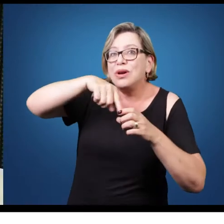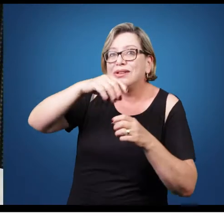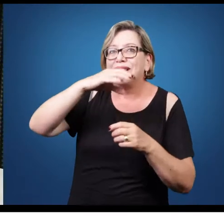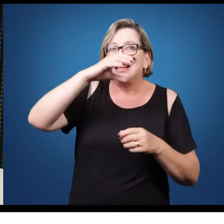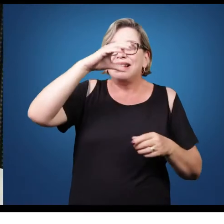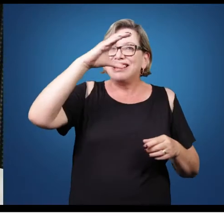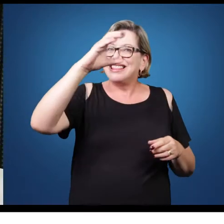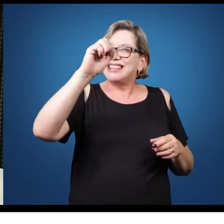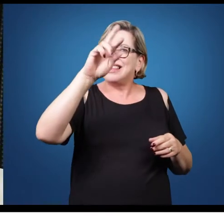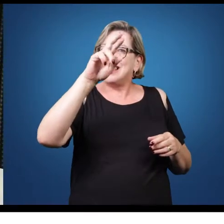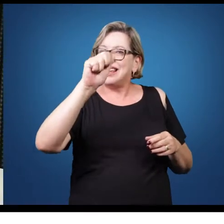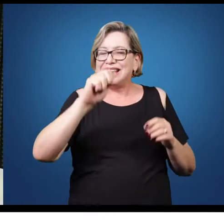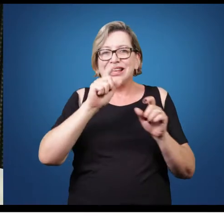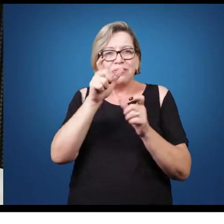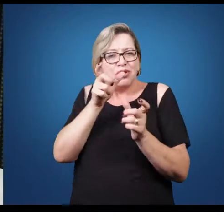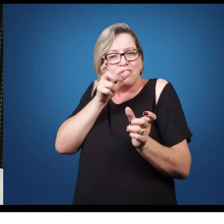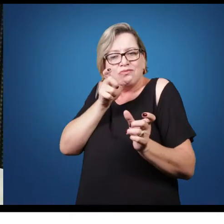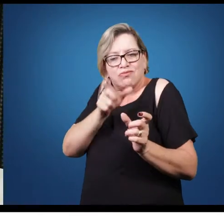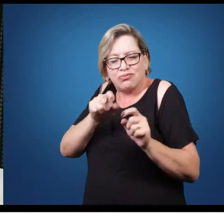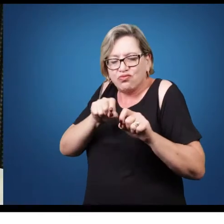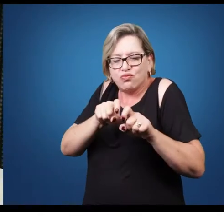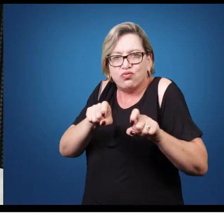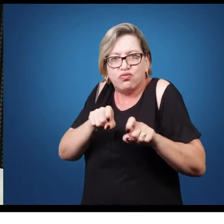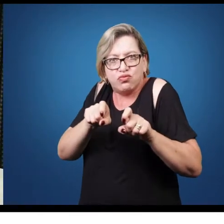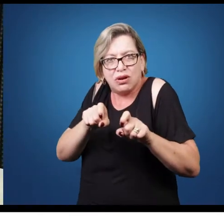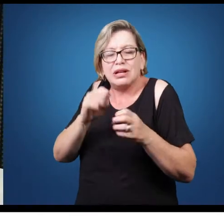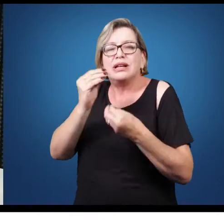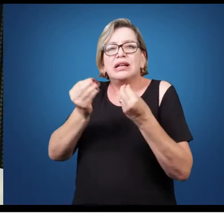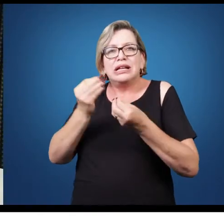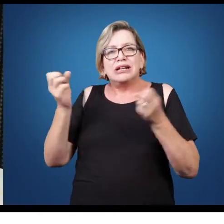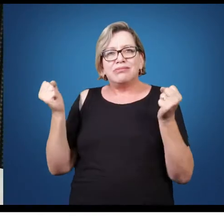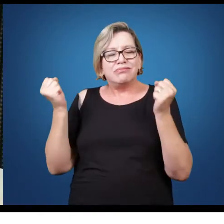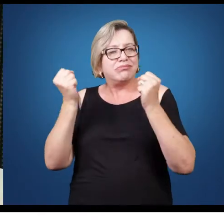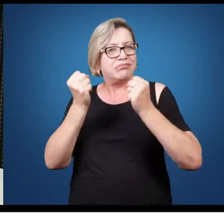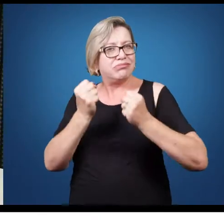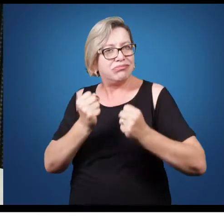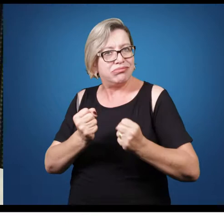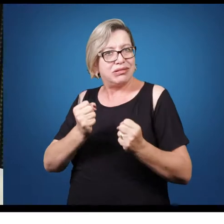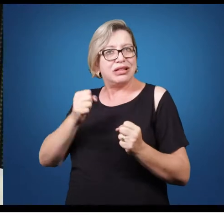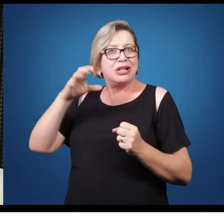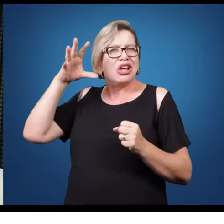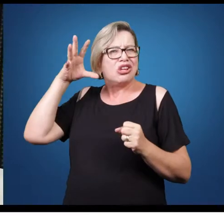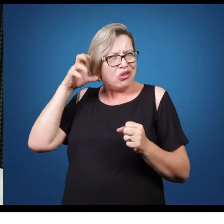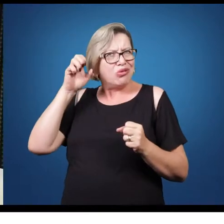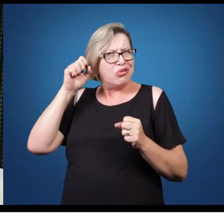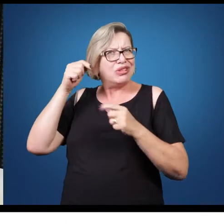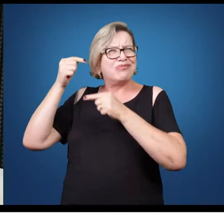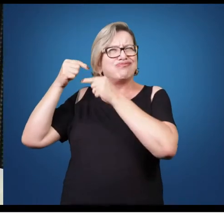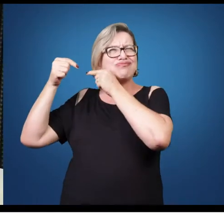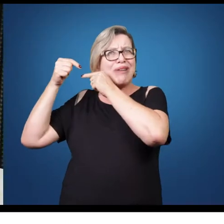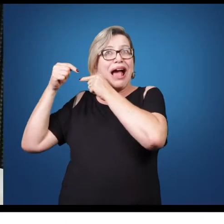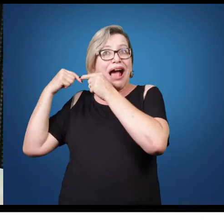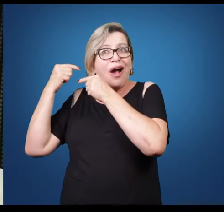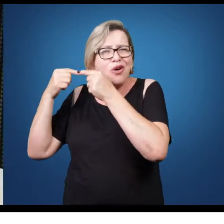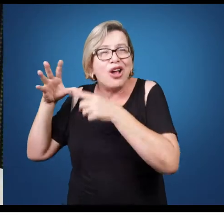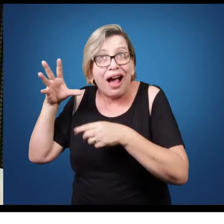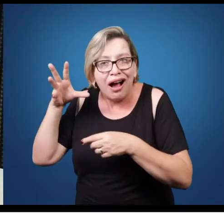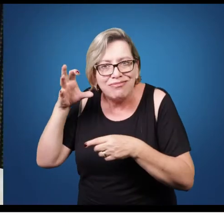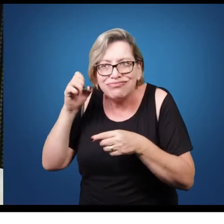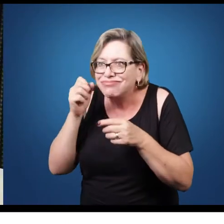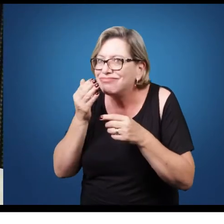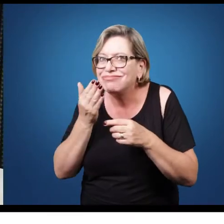disco de vinil fitas magnéticas possibilitando que os cult coisa que foi gravada nos anos 20 e 30 até hoje